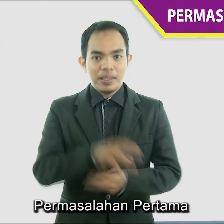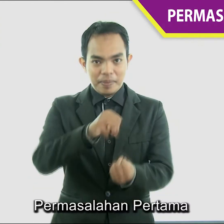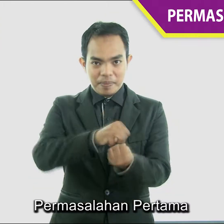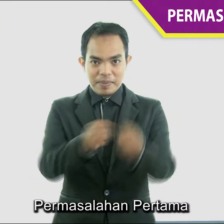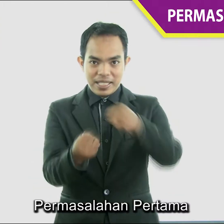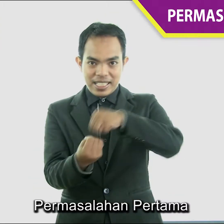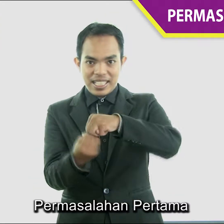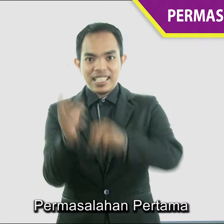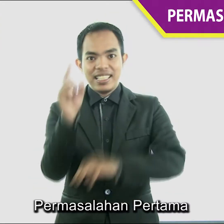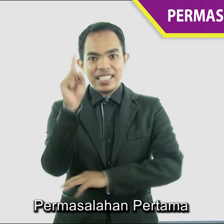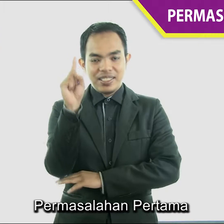permasalahan pertama.